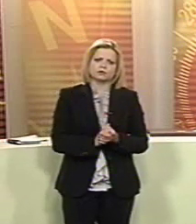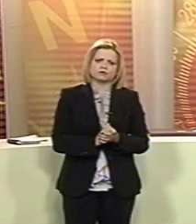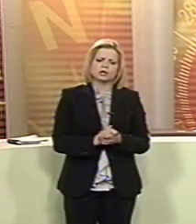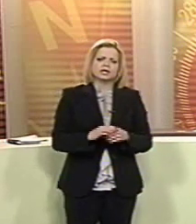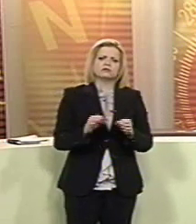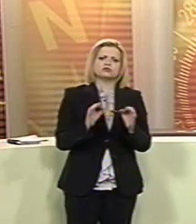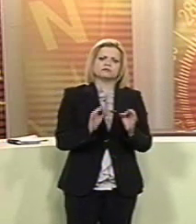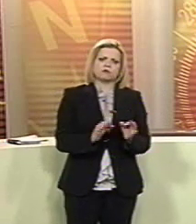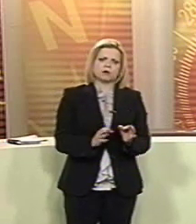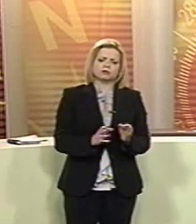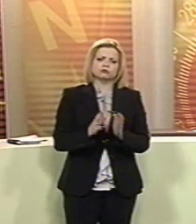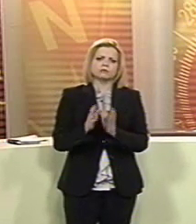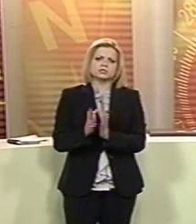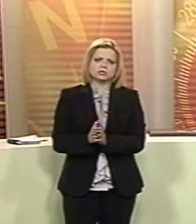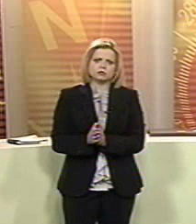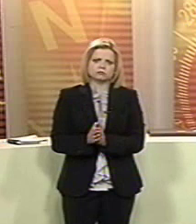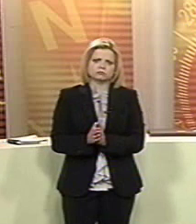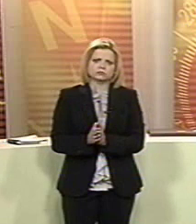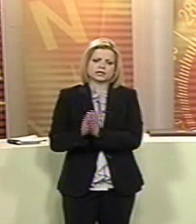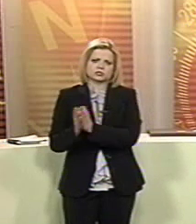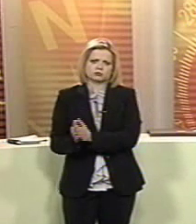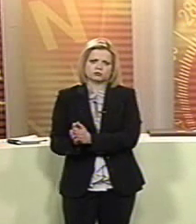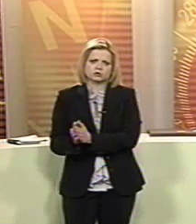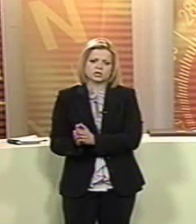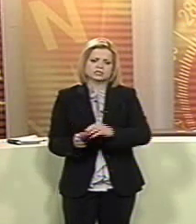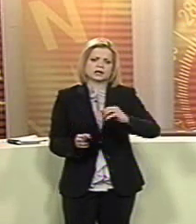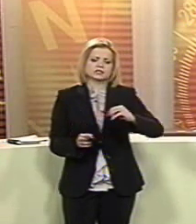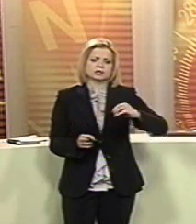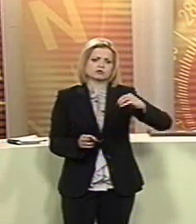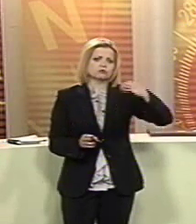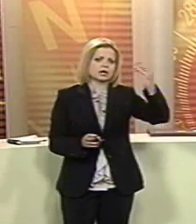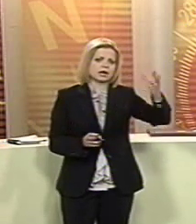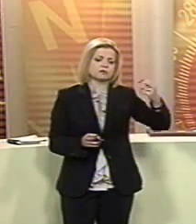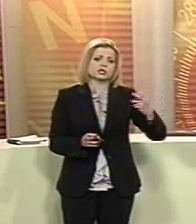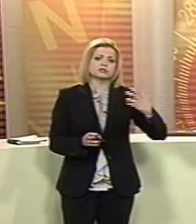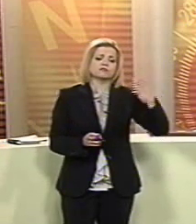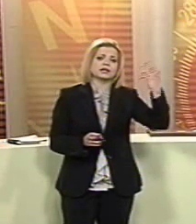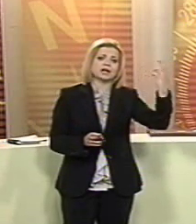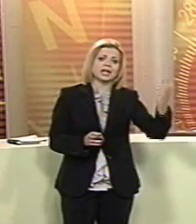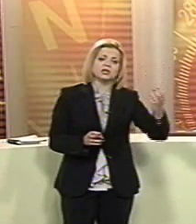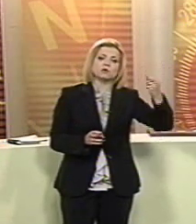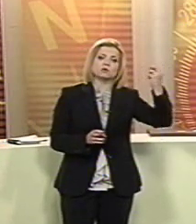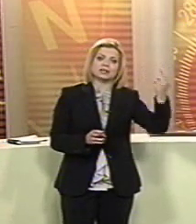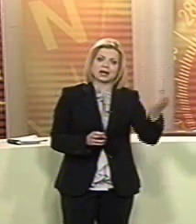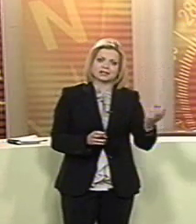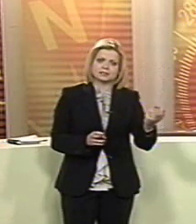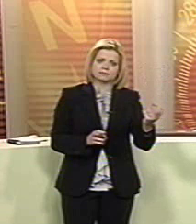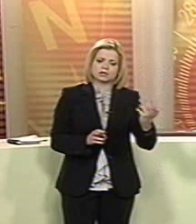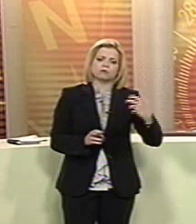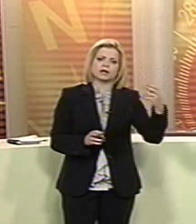Civil, que nos informa que o domicílio dessas pessoas será exatamente o lugar onde elas forem encontradas. Será o lugar